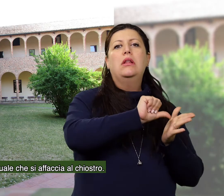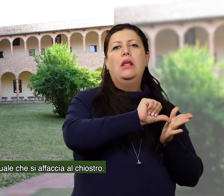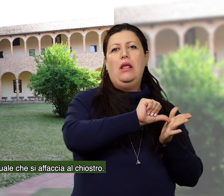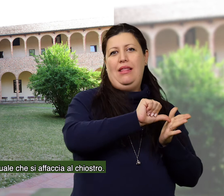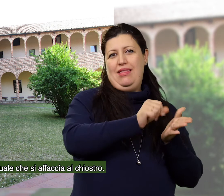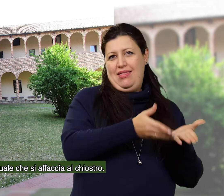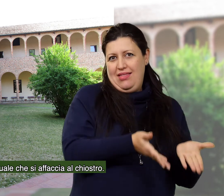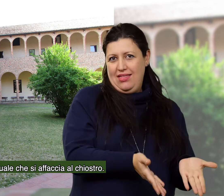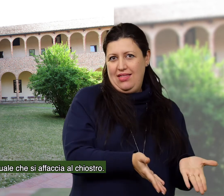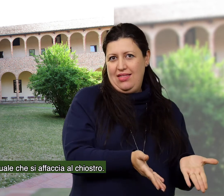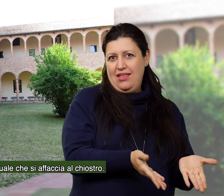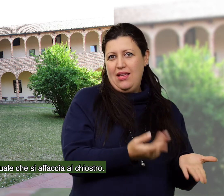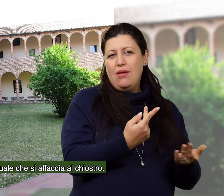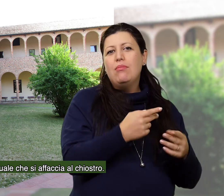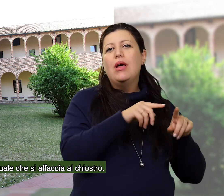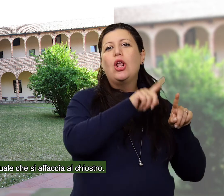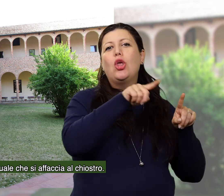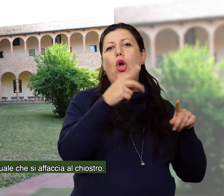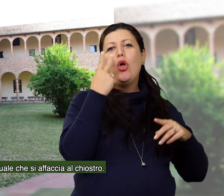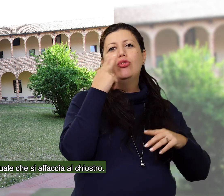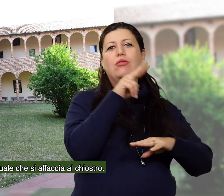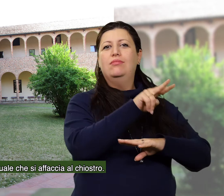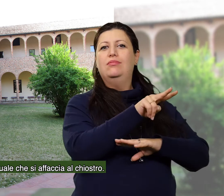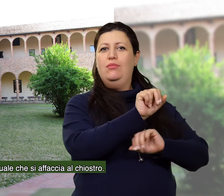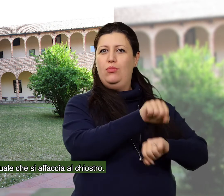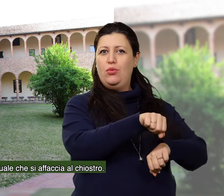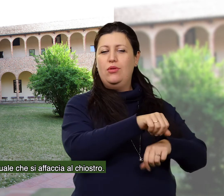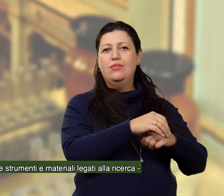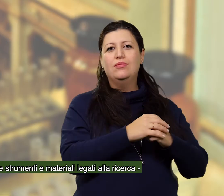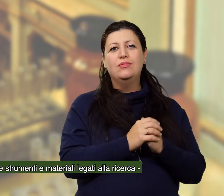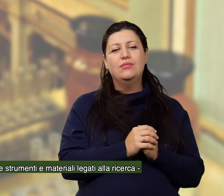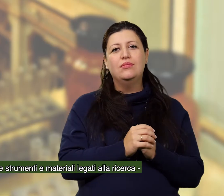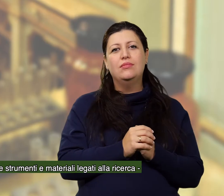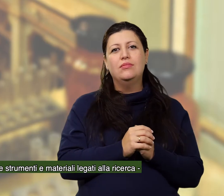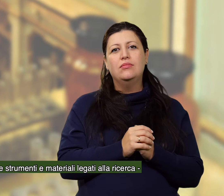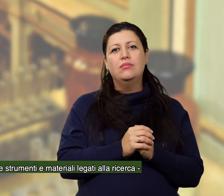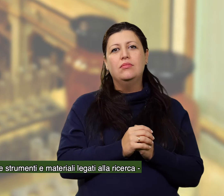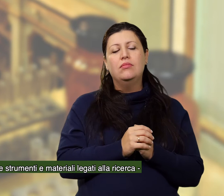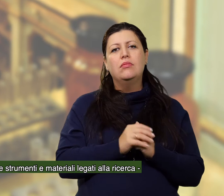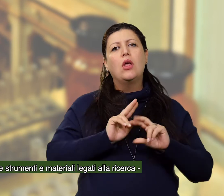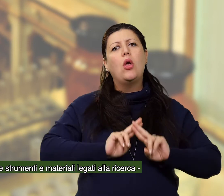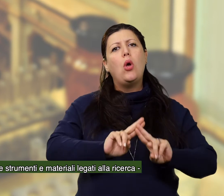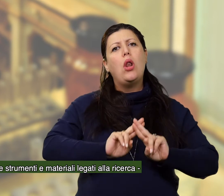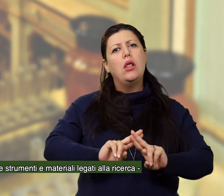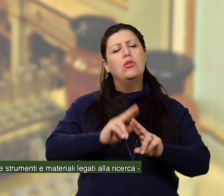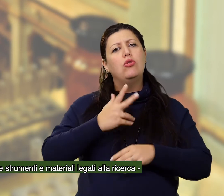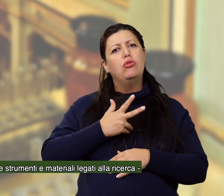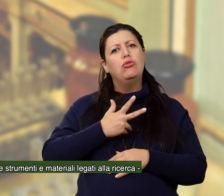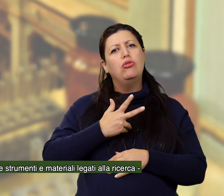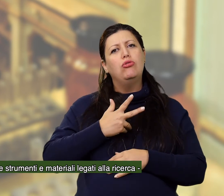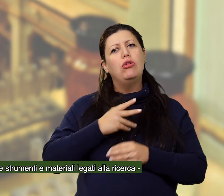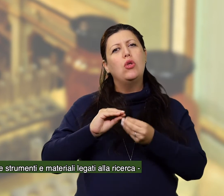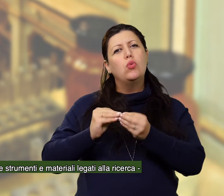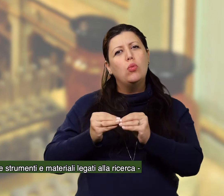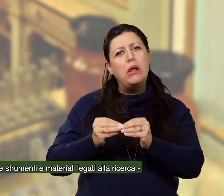che si affaccia al chiostro la collezione comprende strumenti e